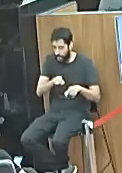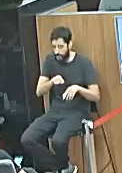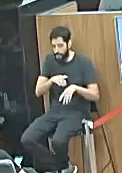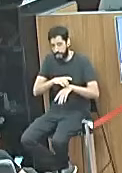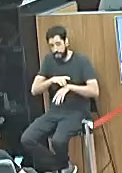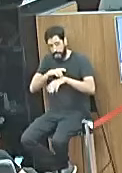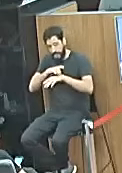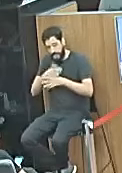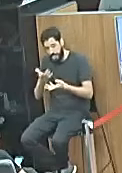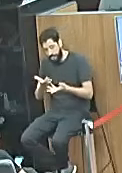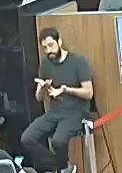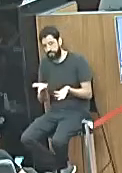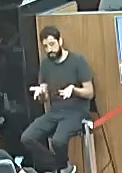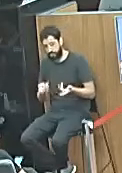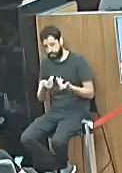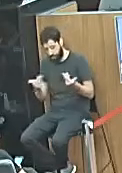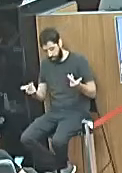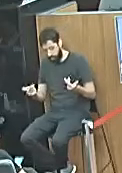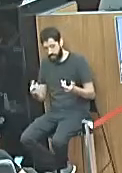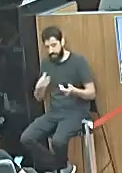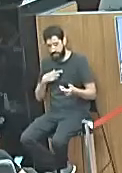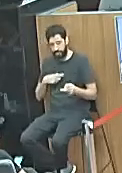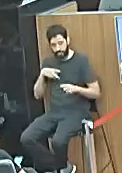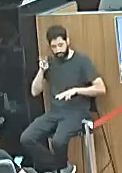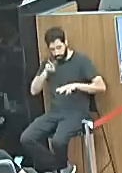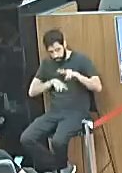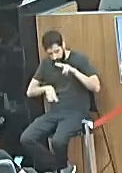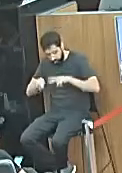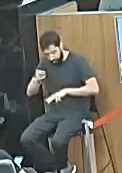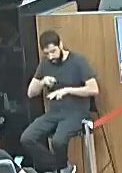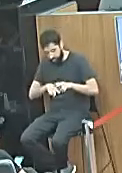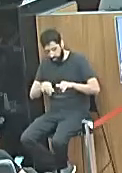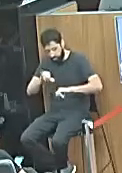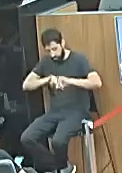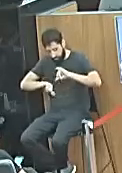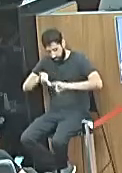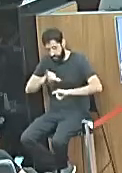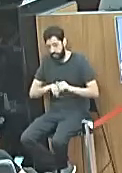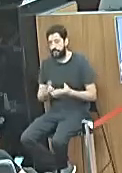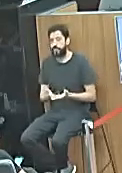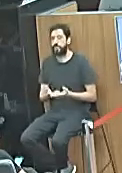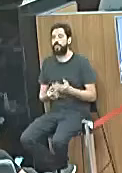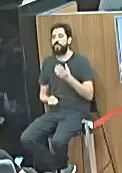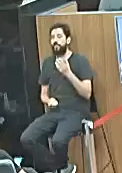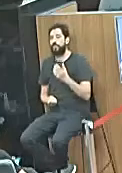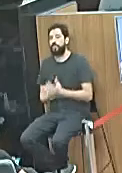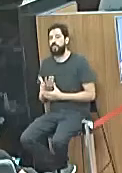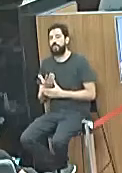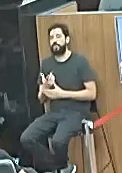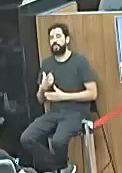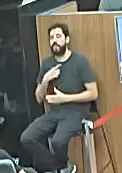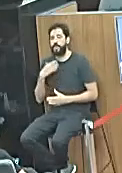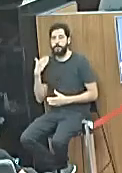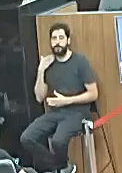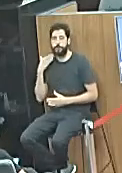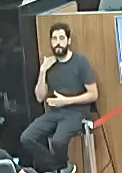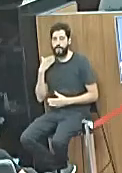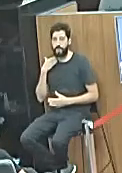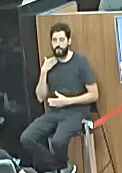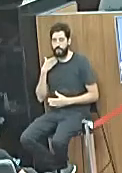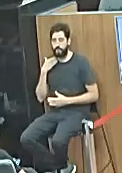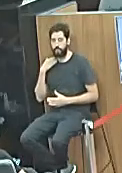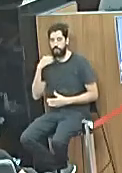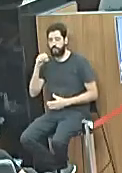abatedouros com análise de hormônios e antibióticos garantir a implementação de banco de sementes a